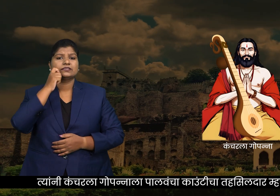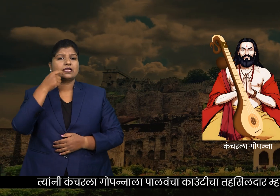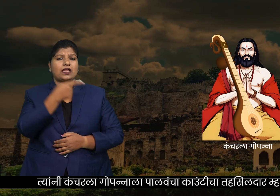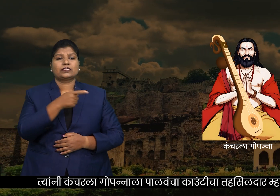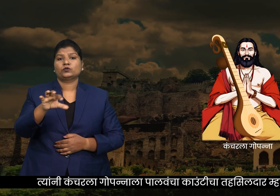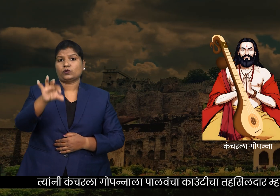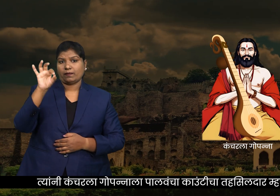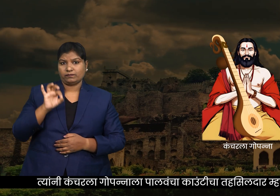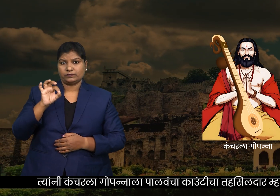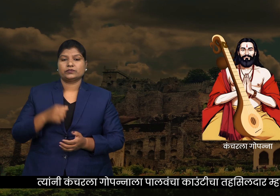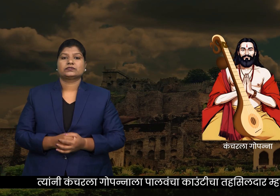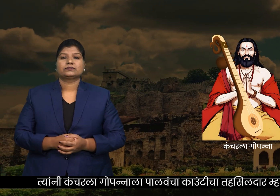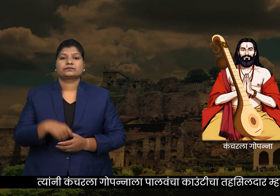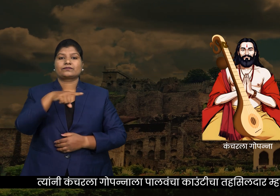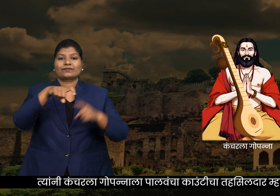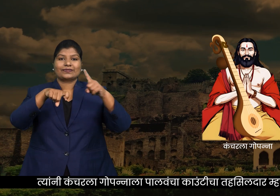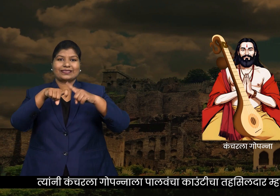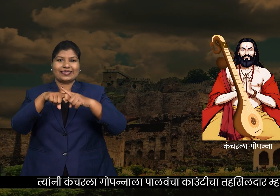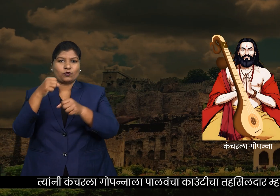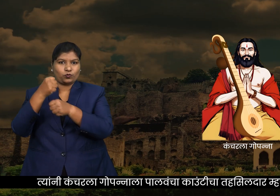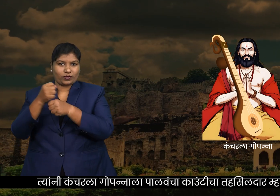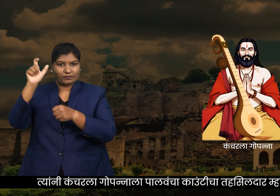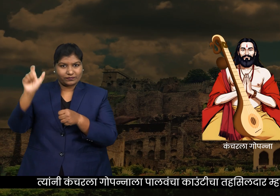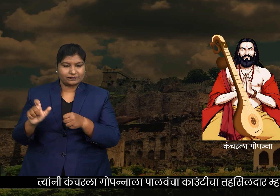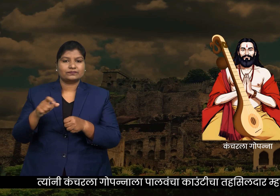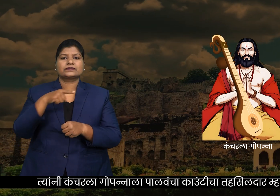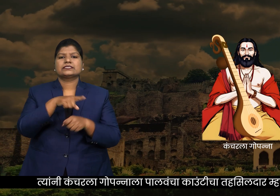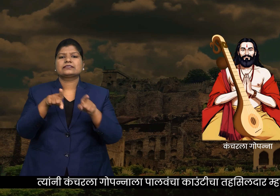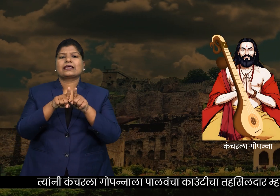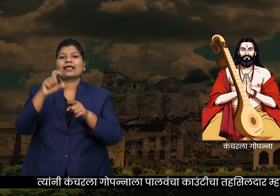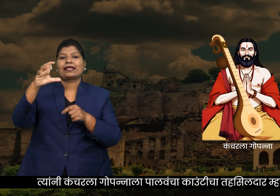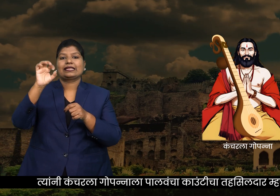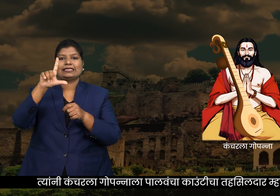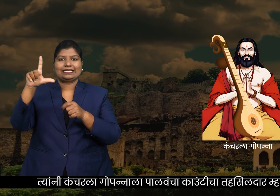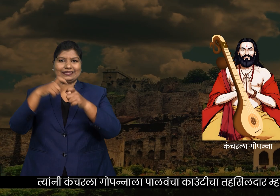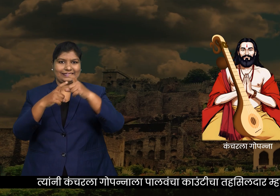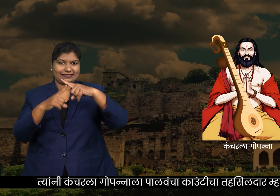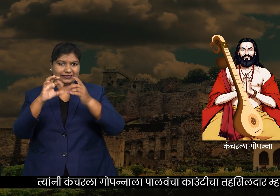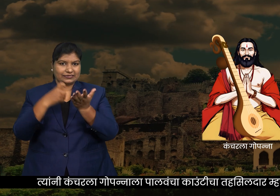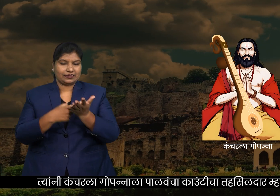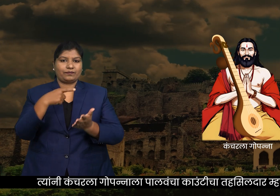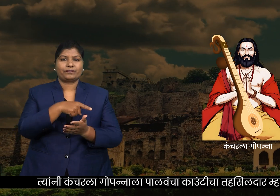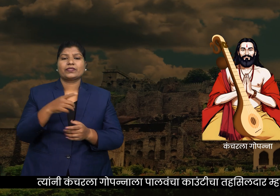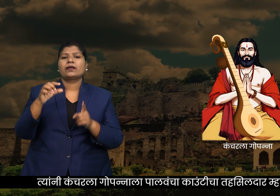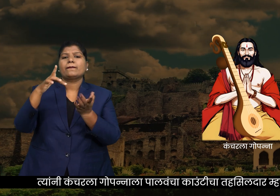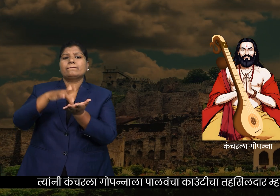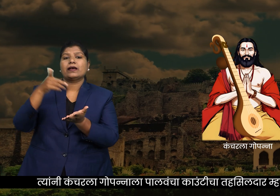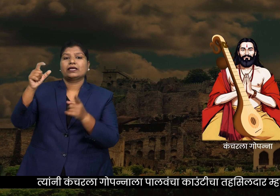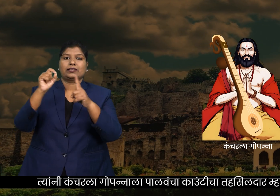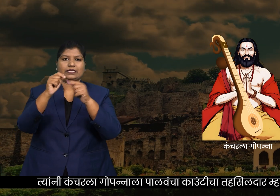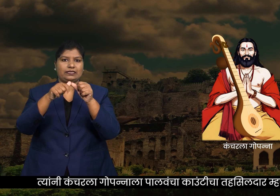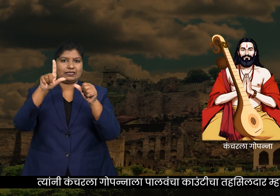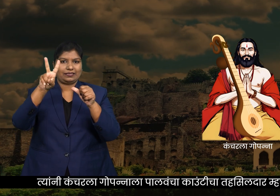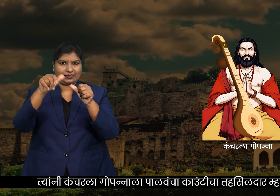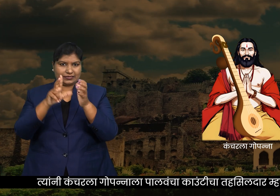त्यांनी कंचरला गोपन्नाला पालवांच्या काउंटीचे तहसीलदार म्हणून नियुक्त